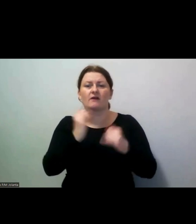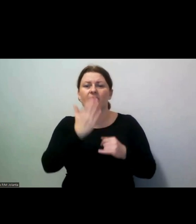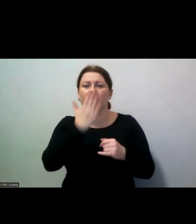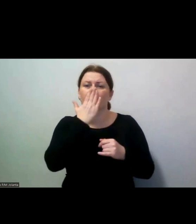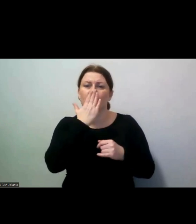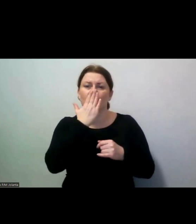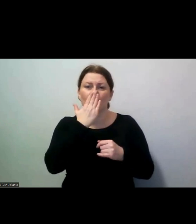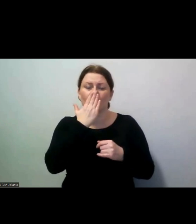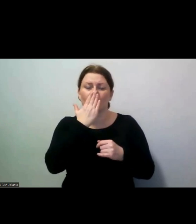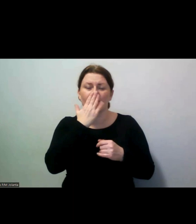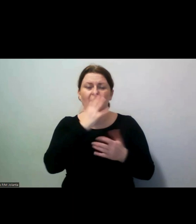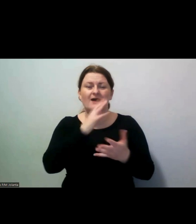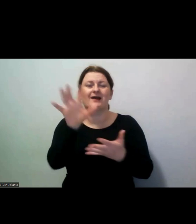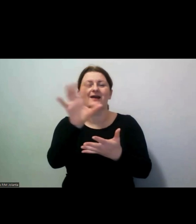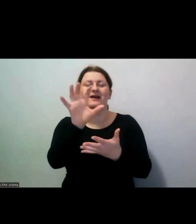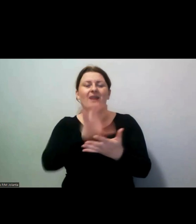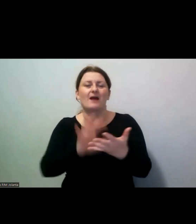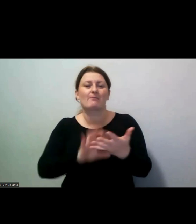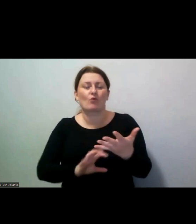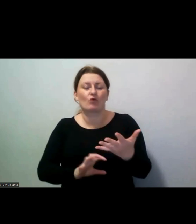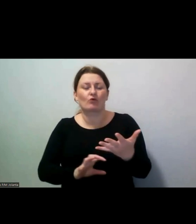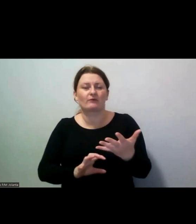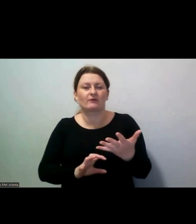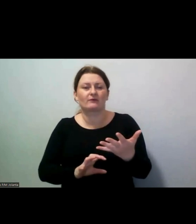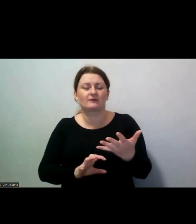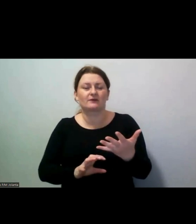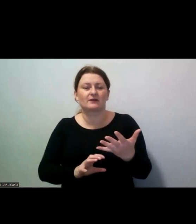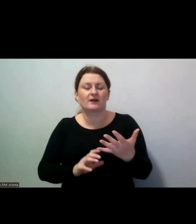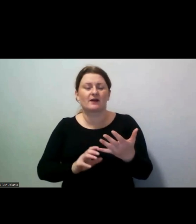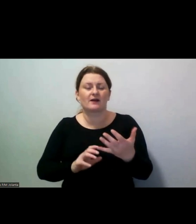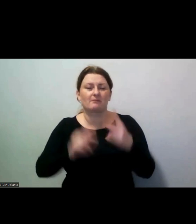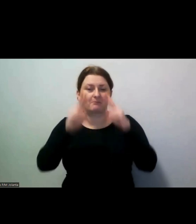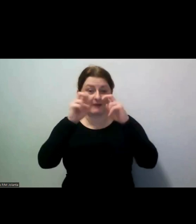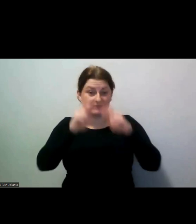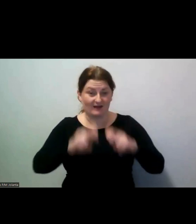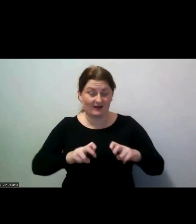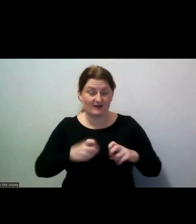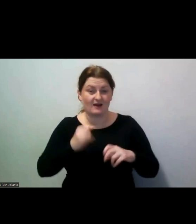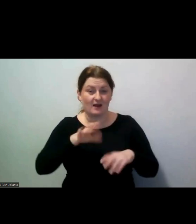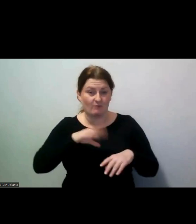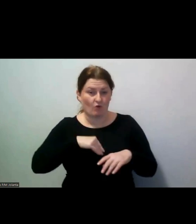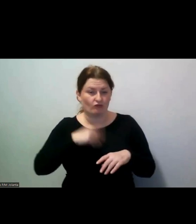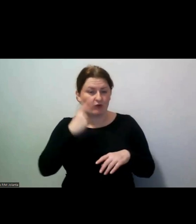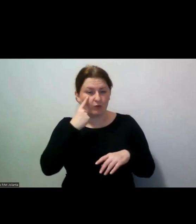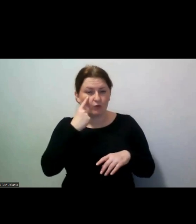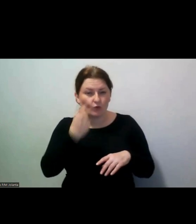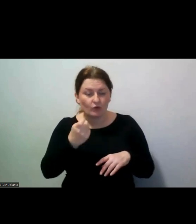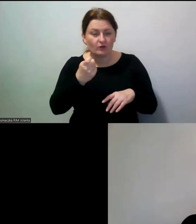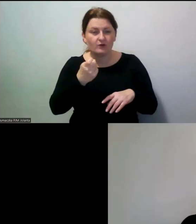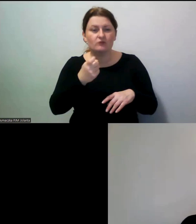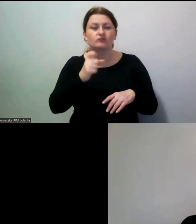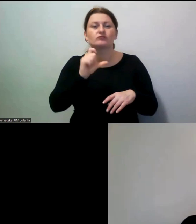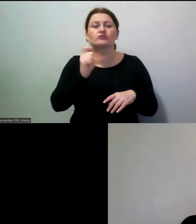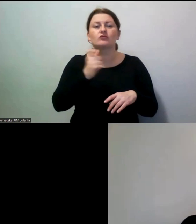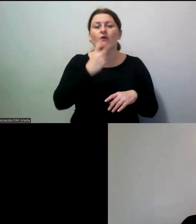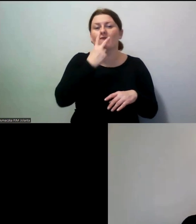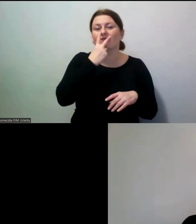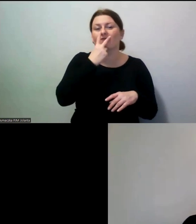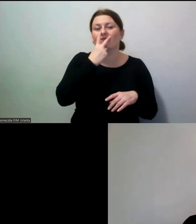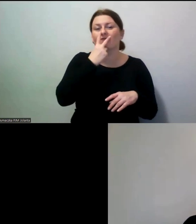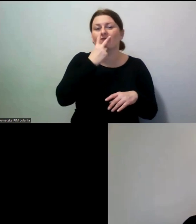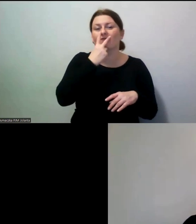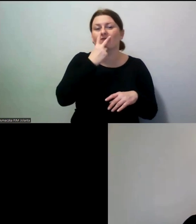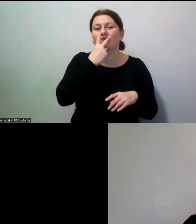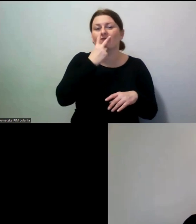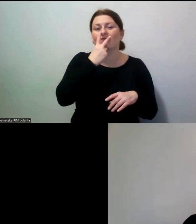wygląda raport badania i jak można podejrzeć to, co widzi diagnosta, gdy